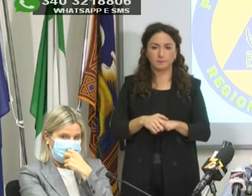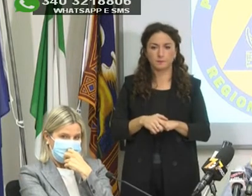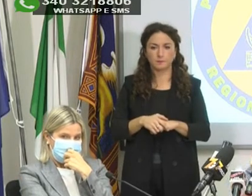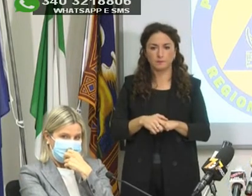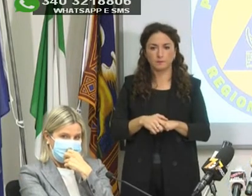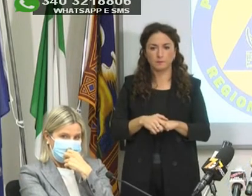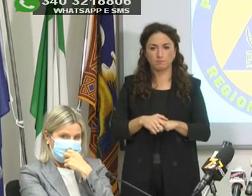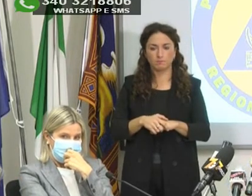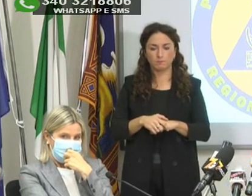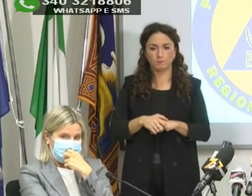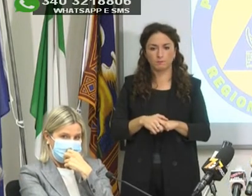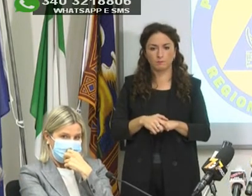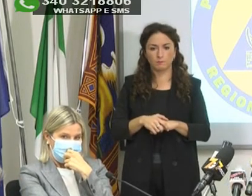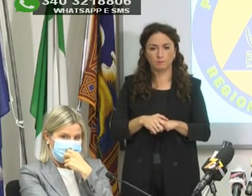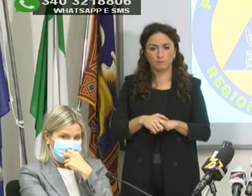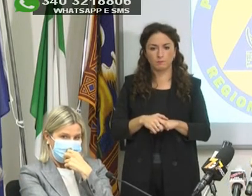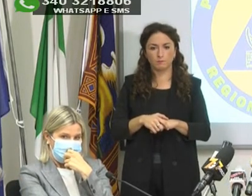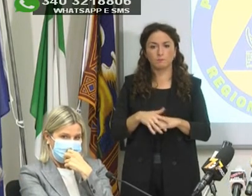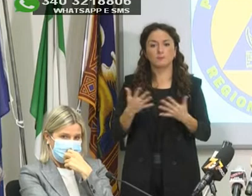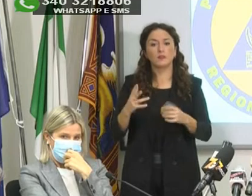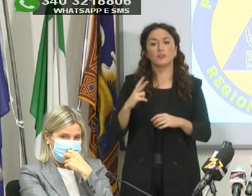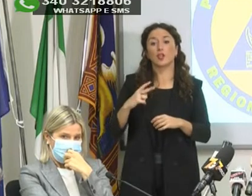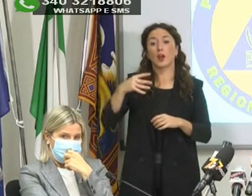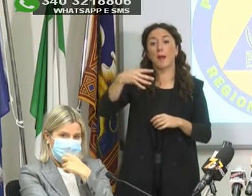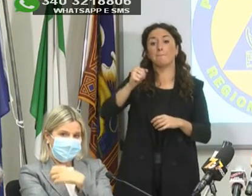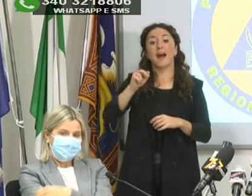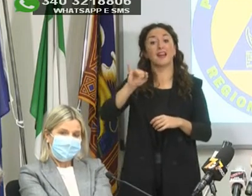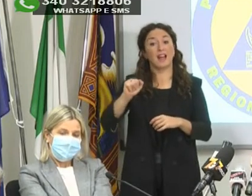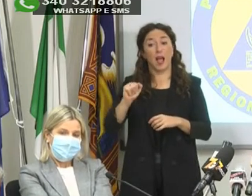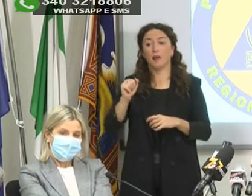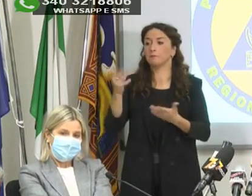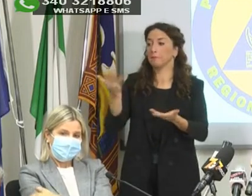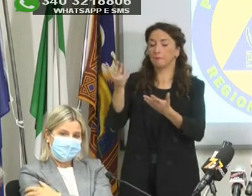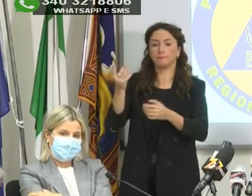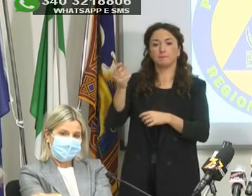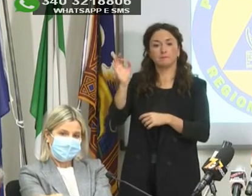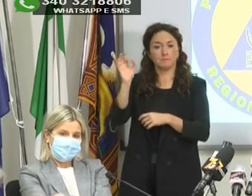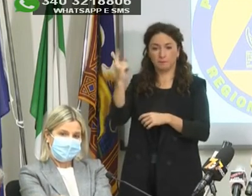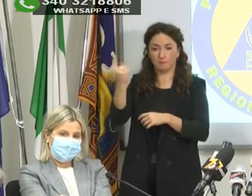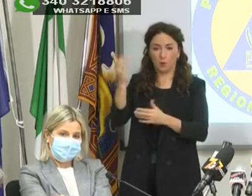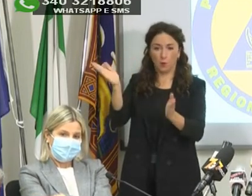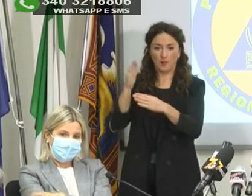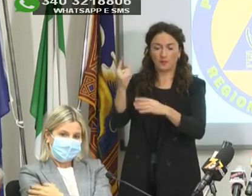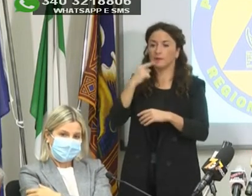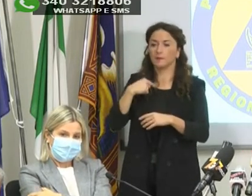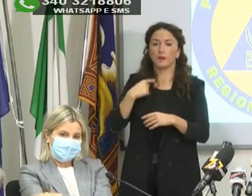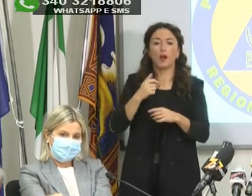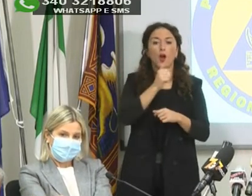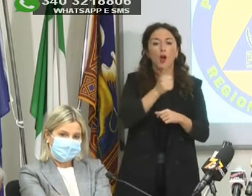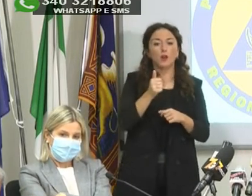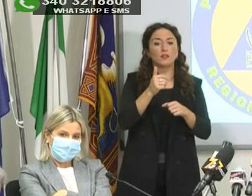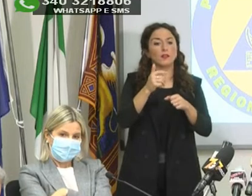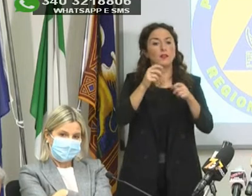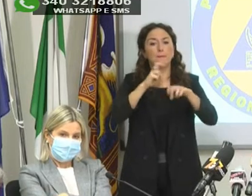E penso che sia ragionevole, la signora Maria ce lo direbbe, che se ogni medico cura il suo gruppo di